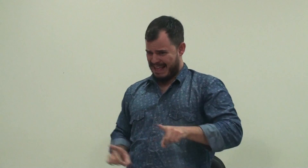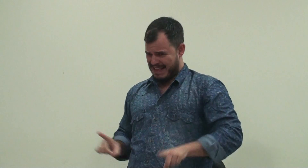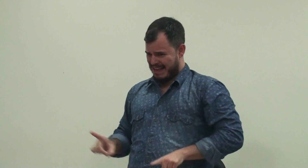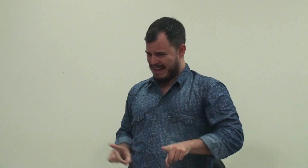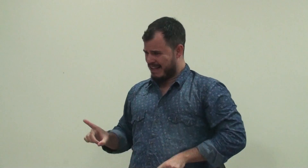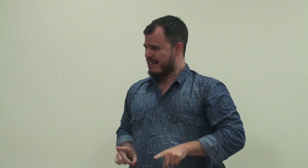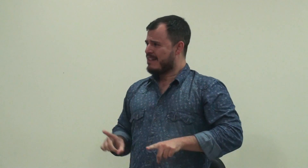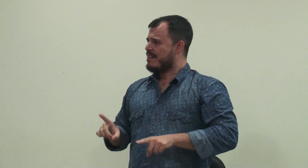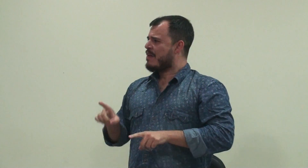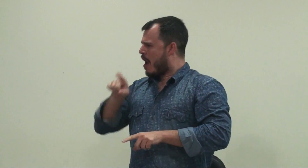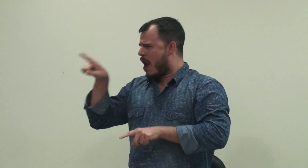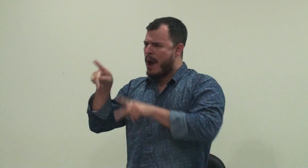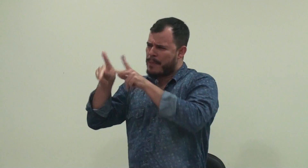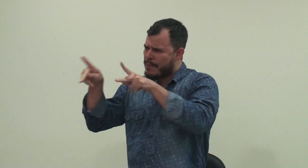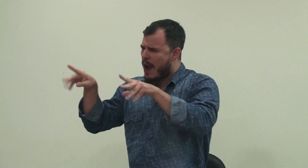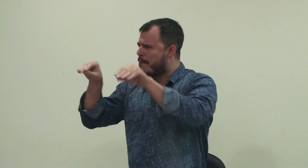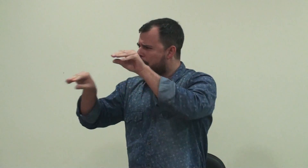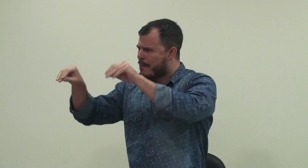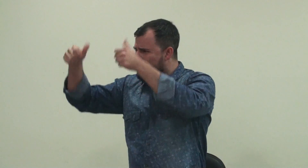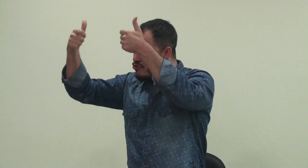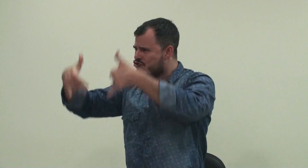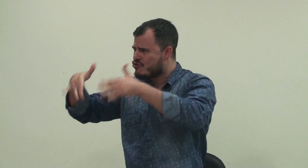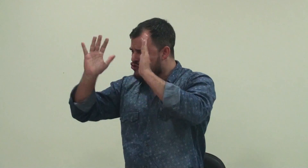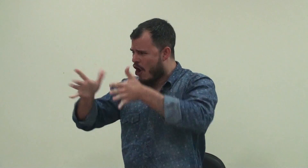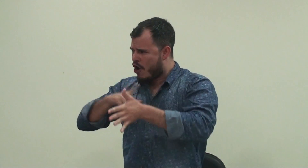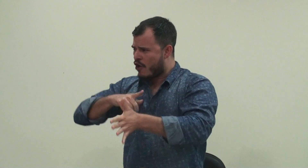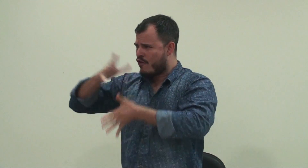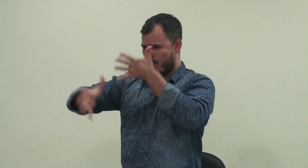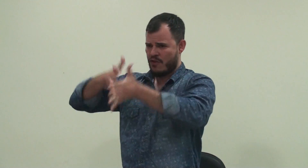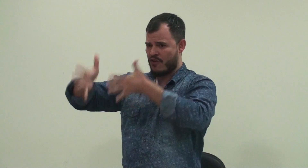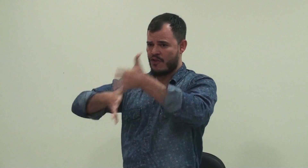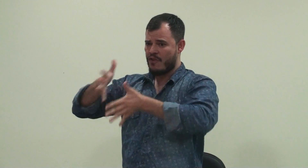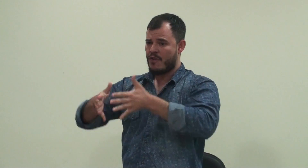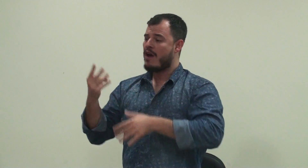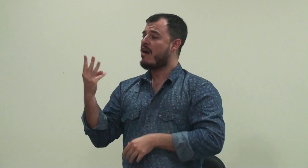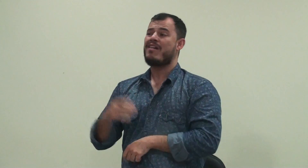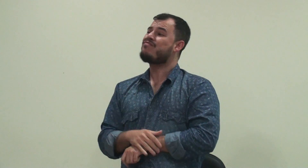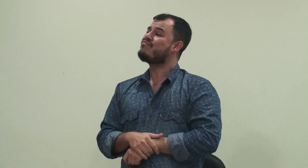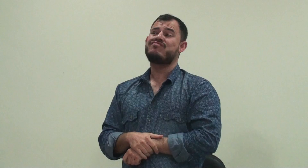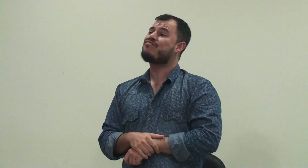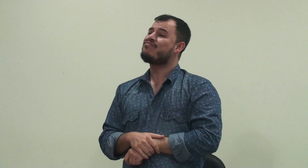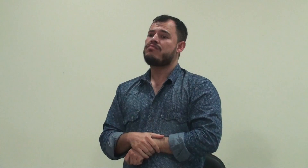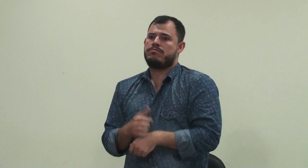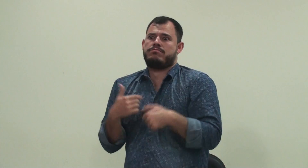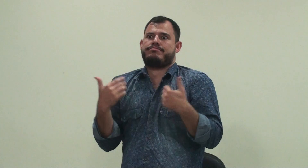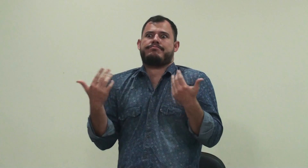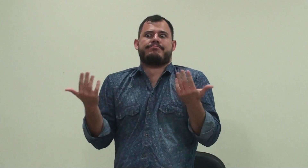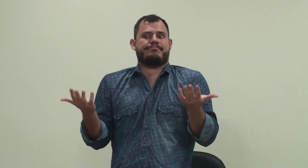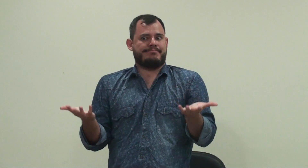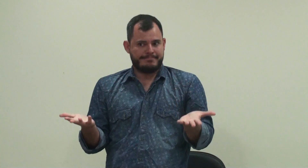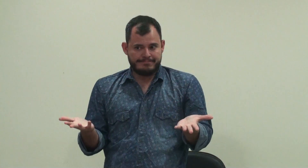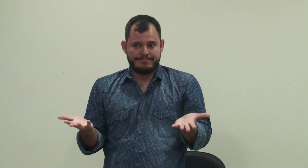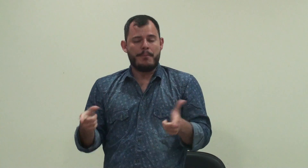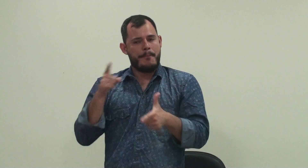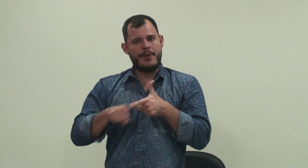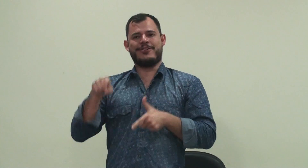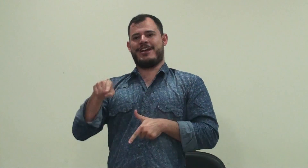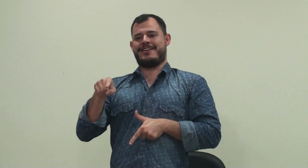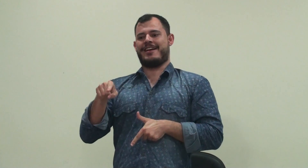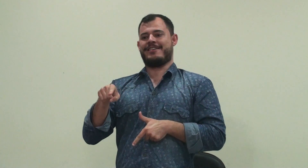aparelhos, pessoas que utilizam a língua. Então, por exemplo, nesse caso desses três